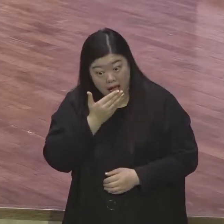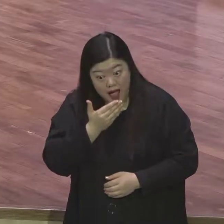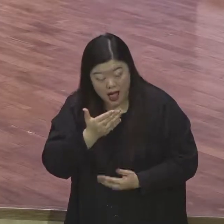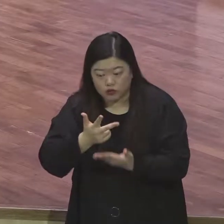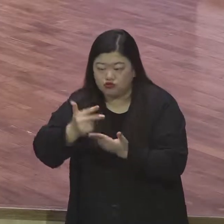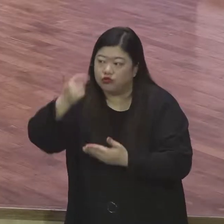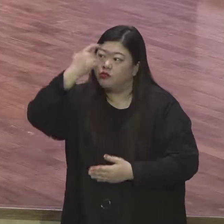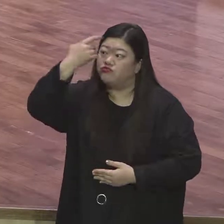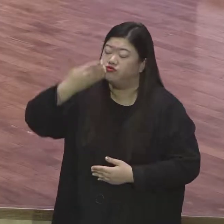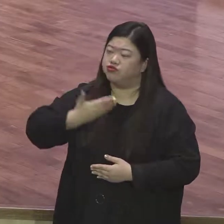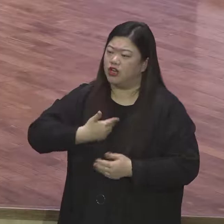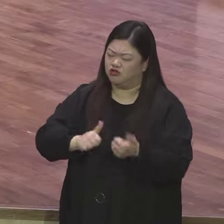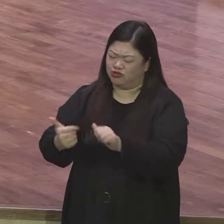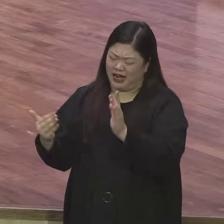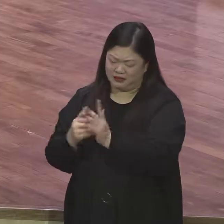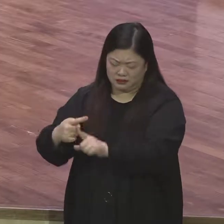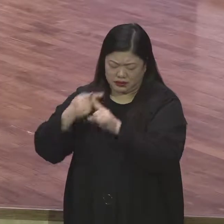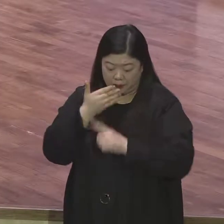생명건 헌신.